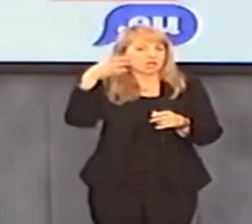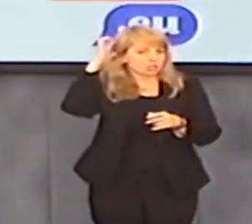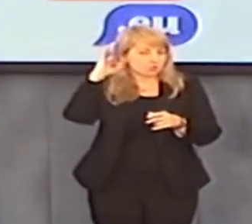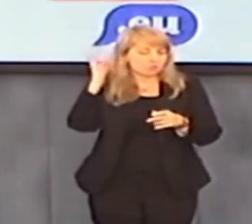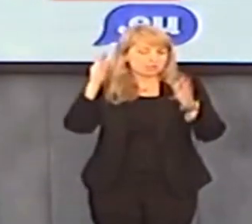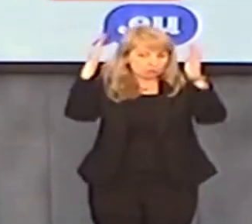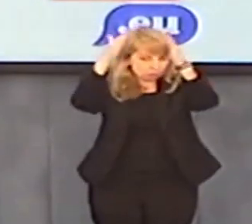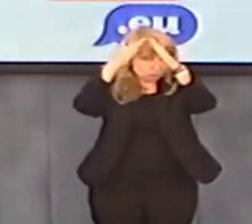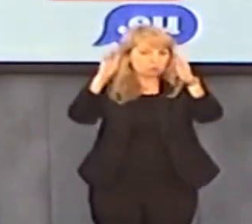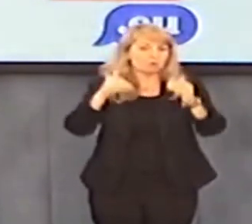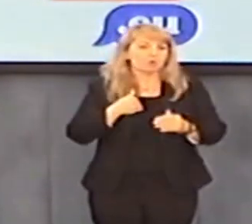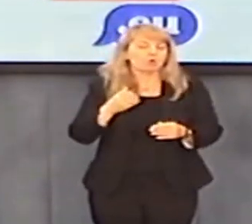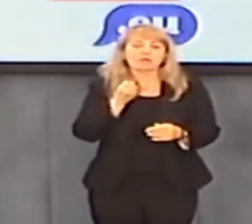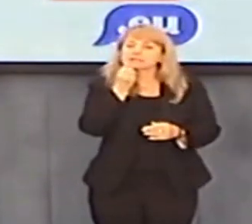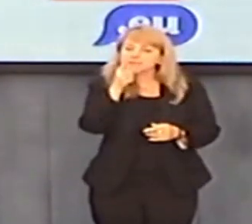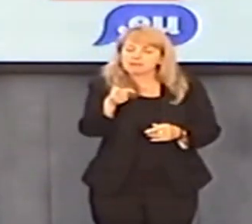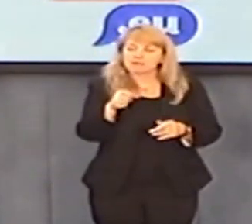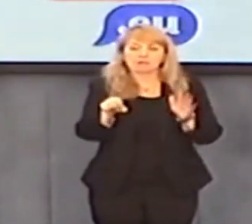Zgłosiliśmy rzecz prawnikowi,